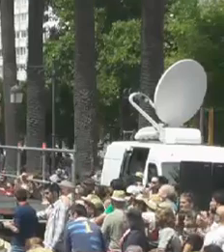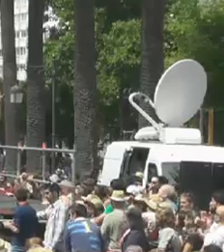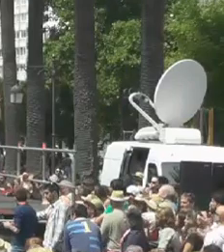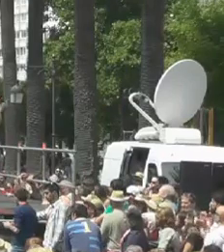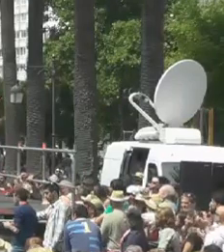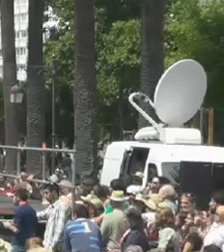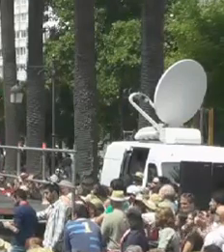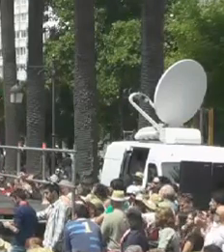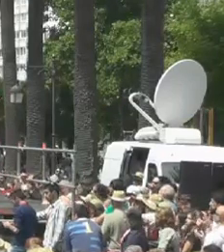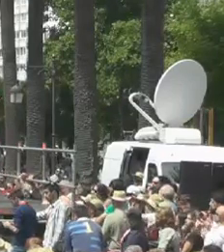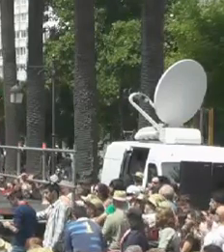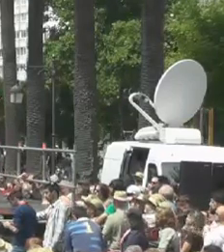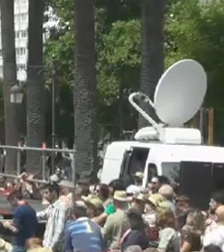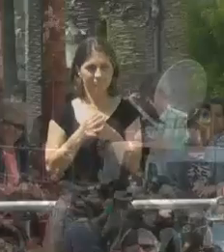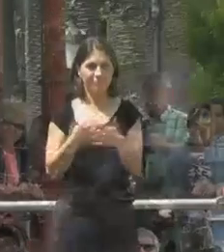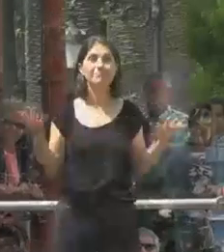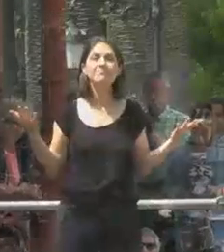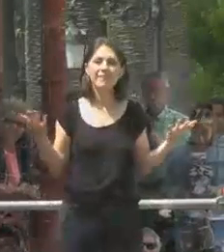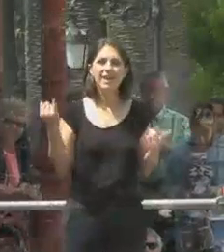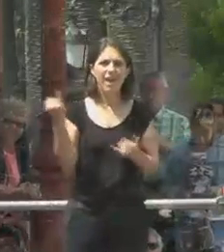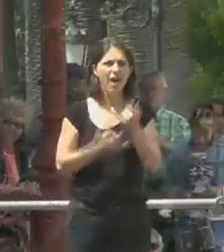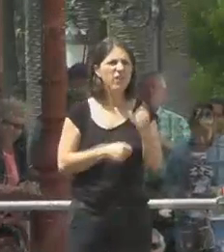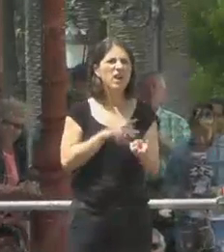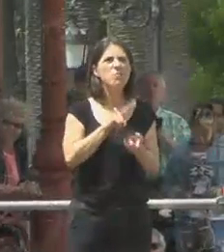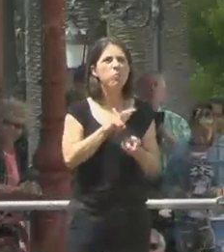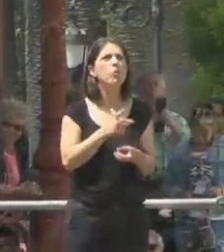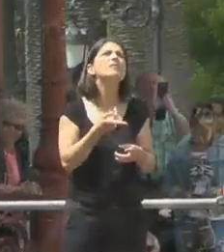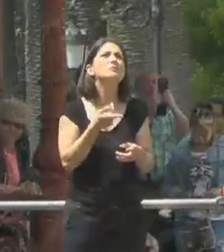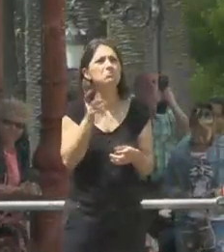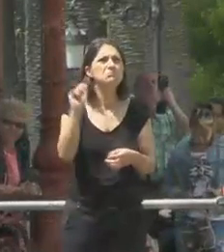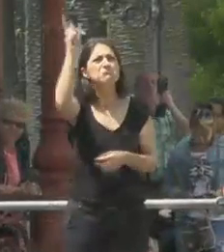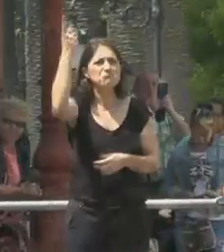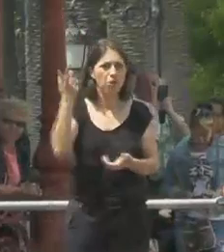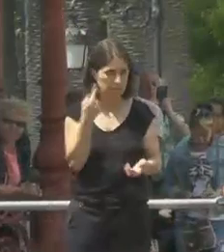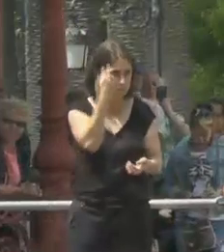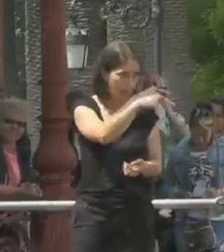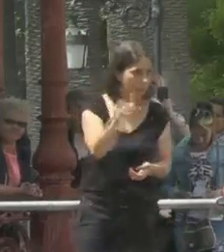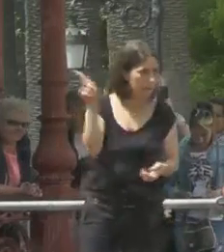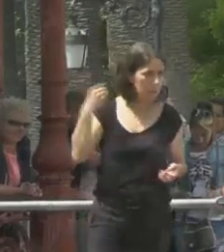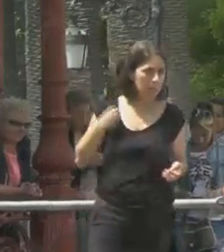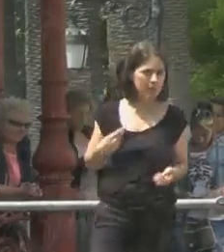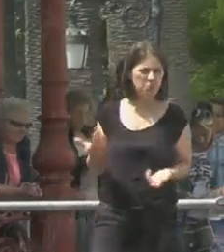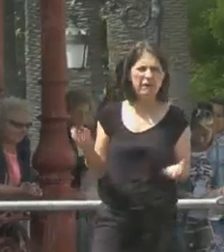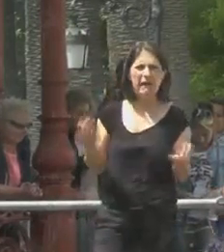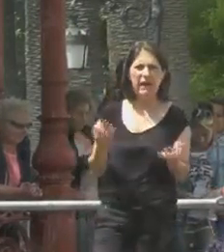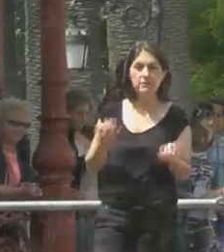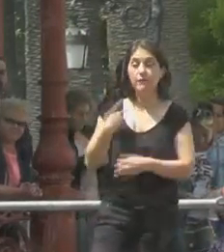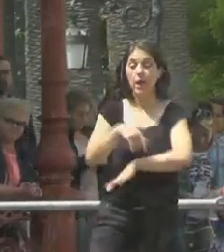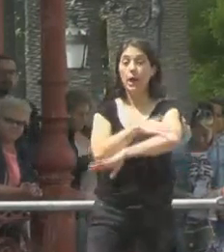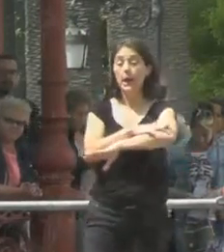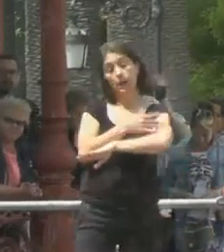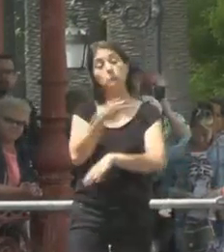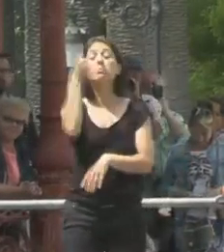¿Qué es? ¿Qué es el impuesto al sol? ¿Sabéis esto, no? Que esto lo hizo el ministro